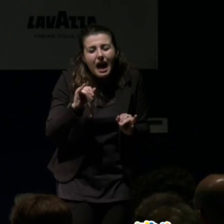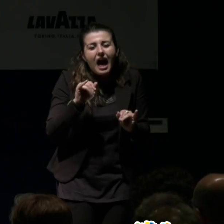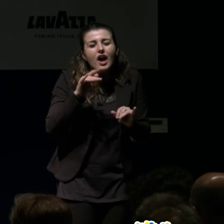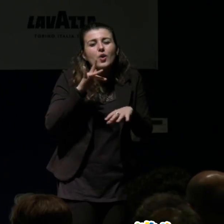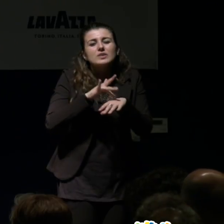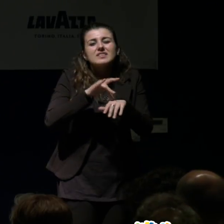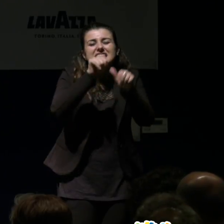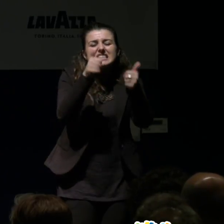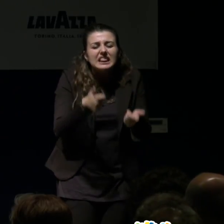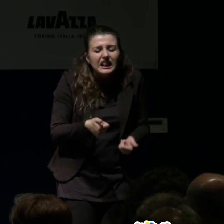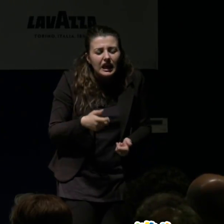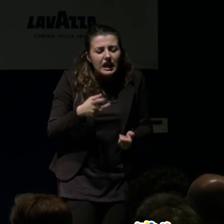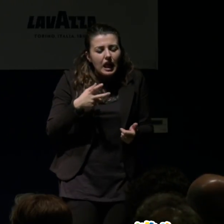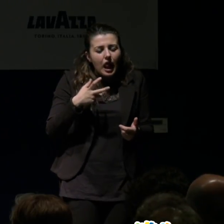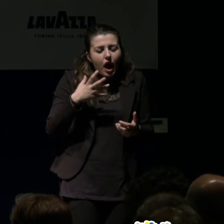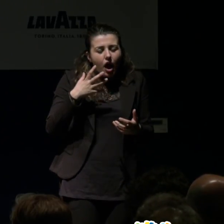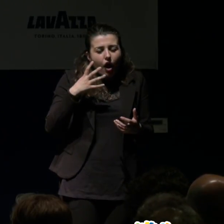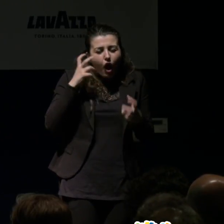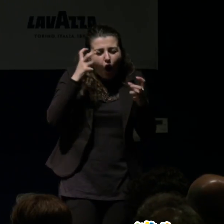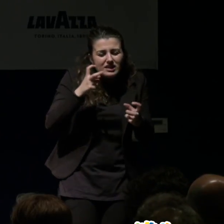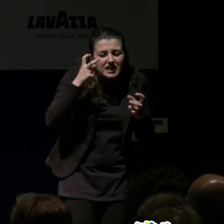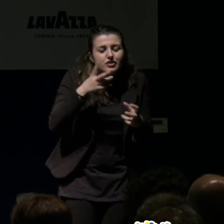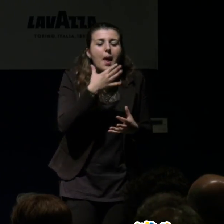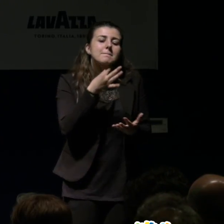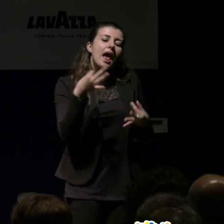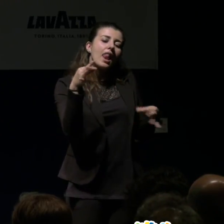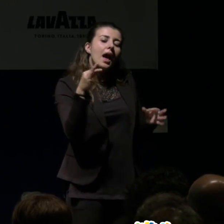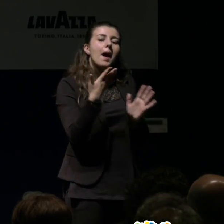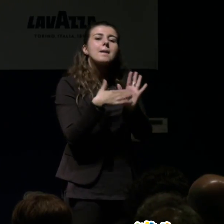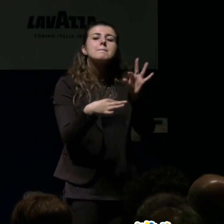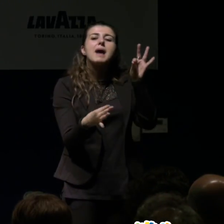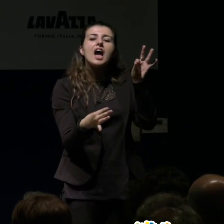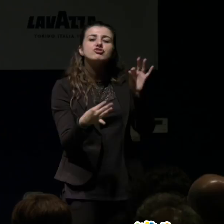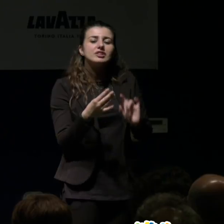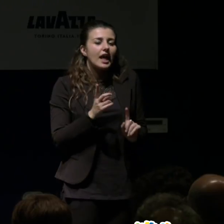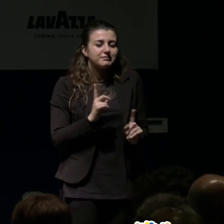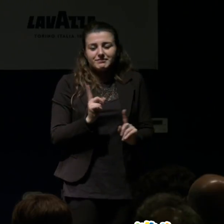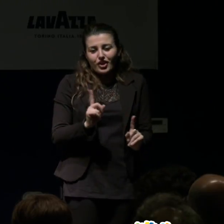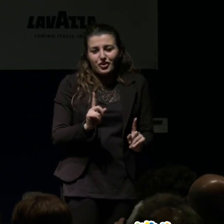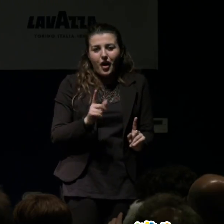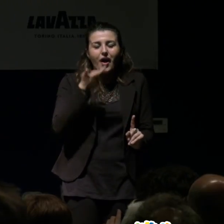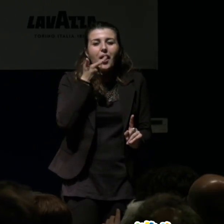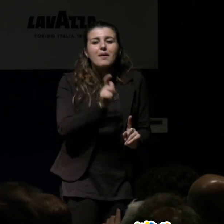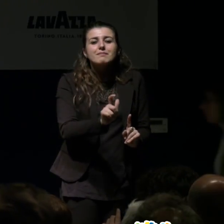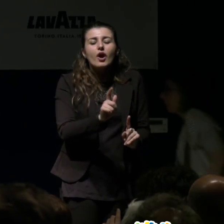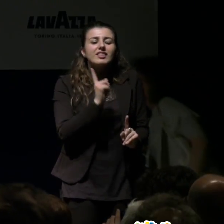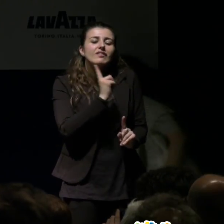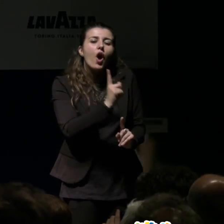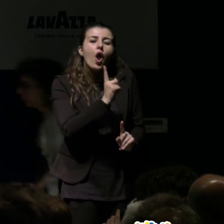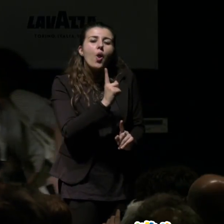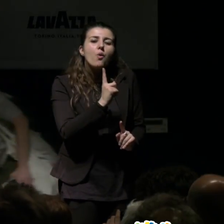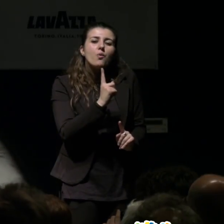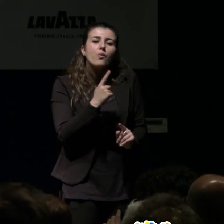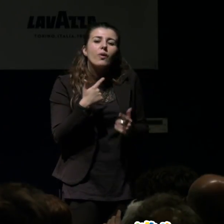stile l'ossessione per la bella pagina questo lo rendeva diciamo